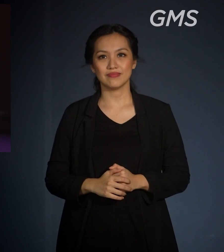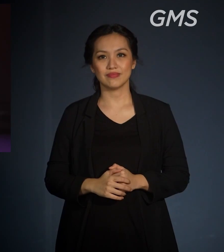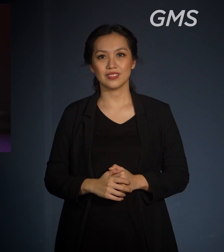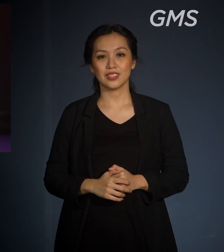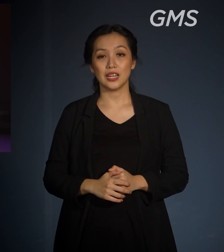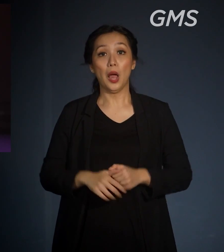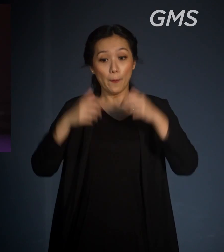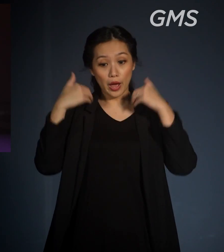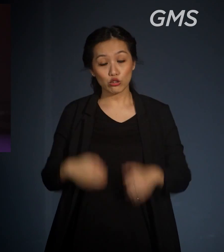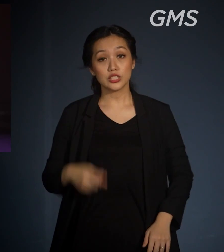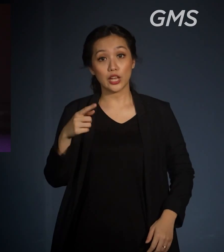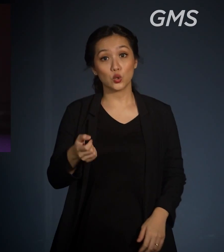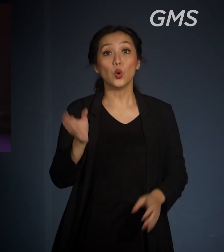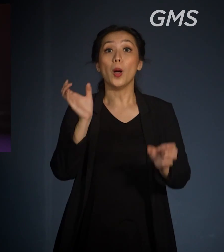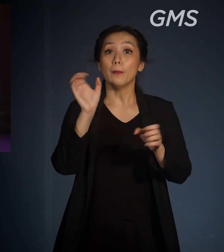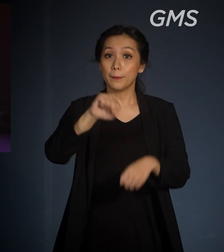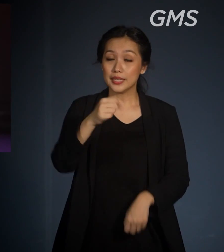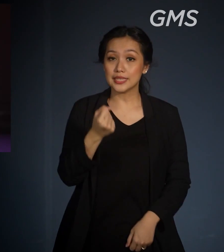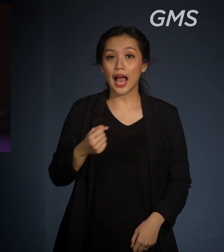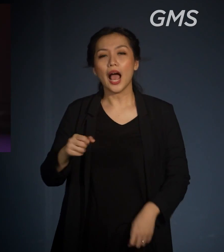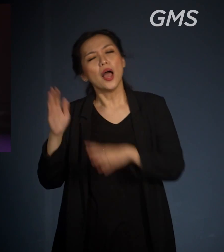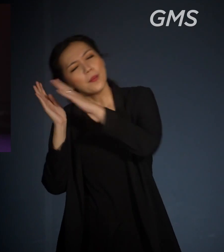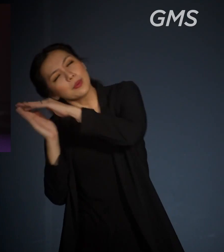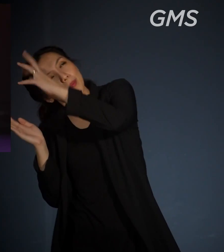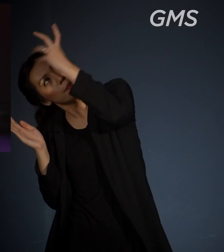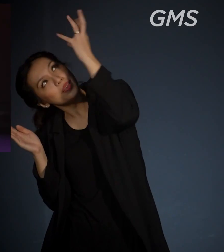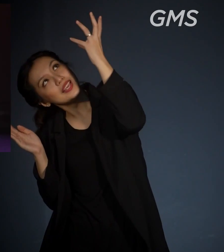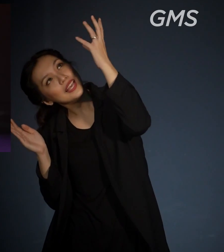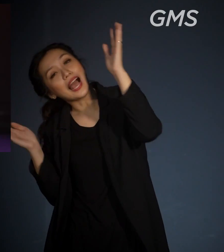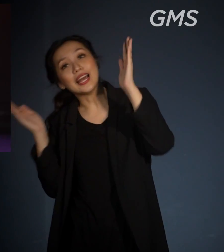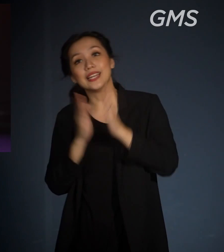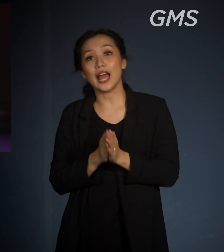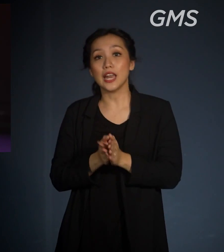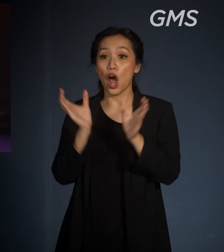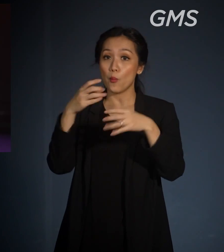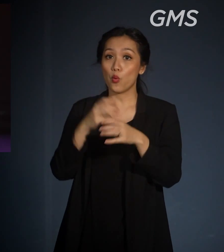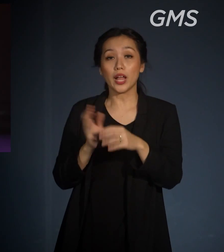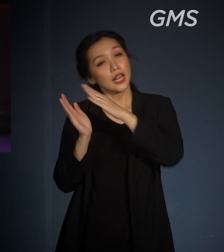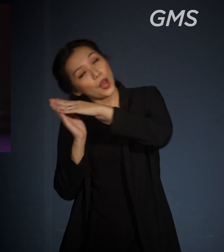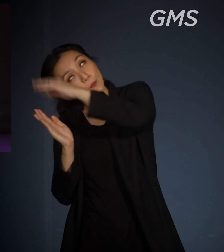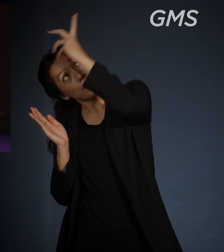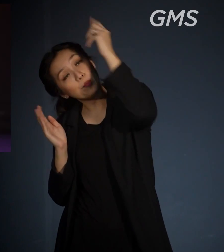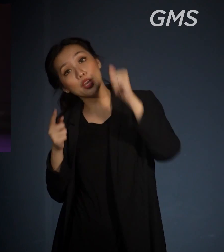mimpi itu jadi. Untuk merencanakan dan menjadikan mimpi itu dapat terlaksana.